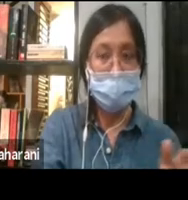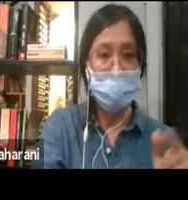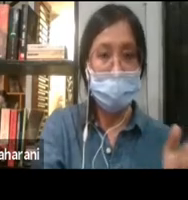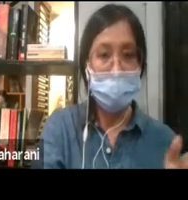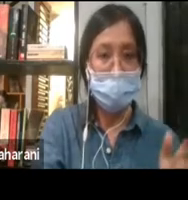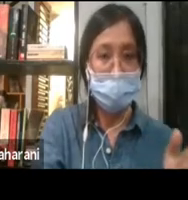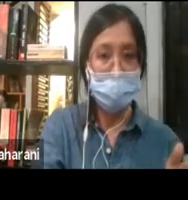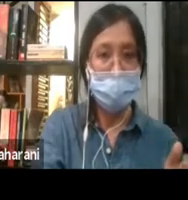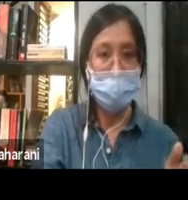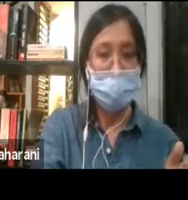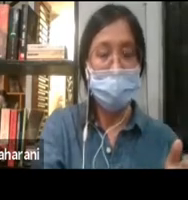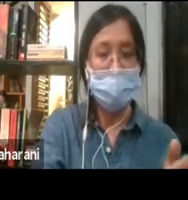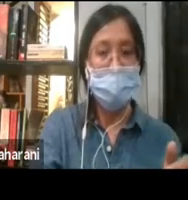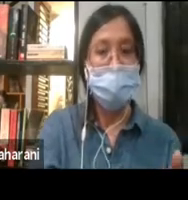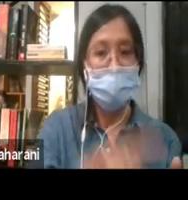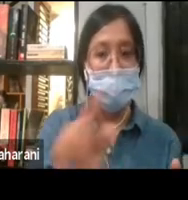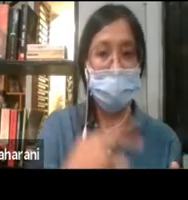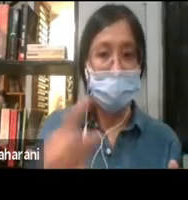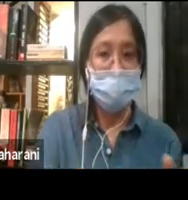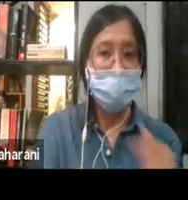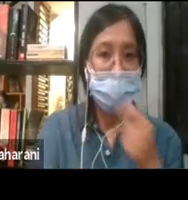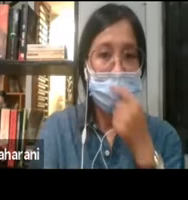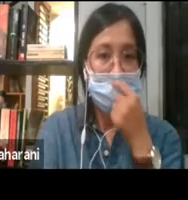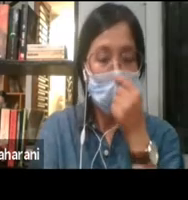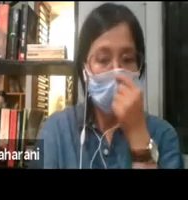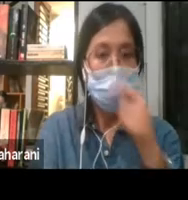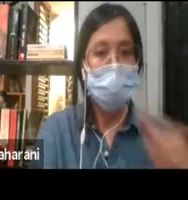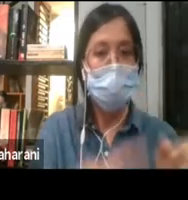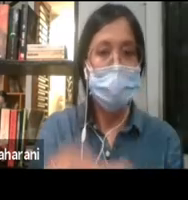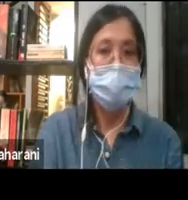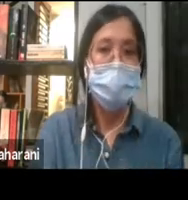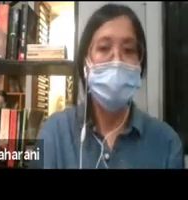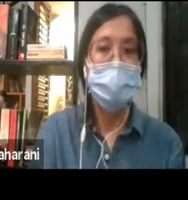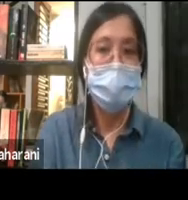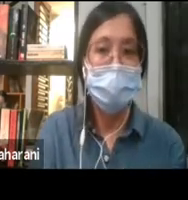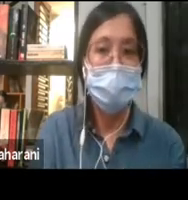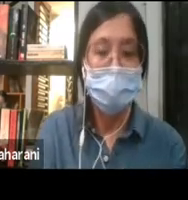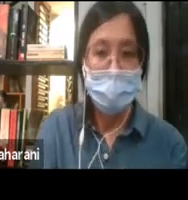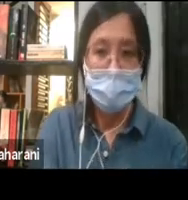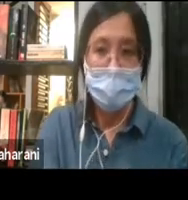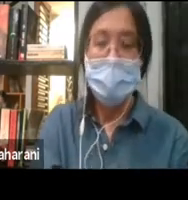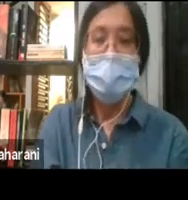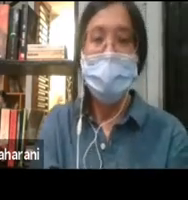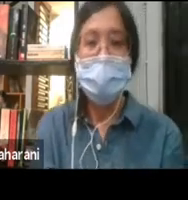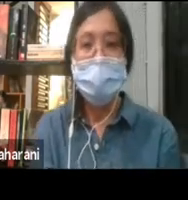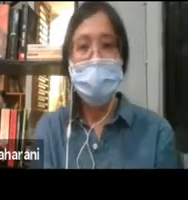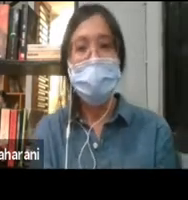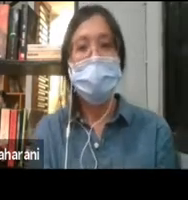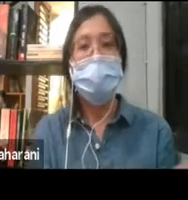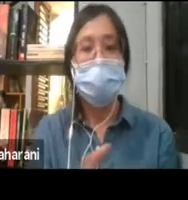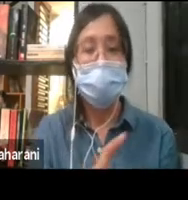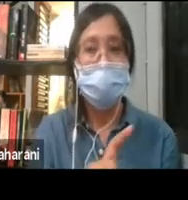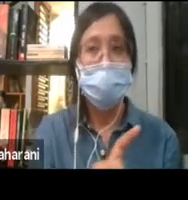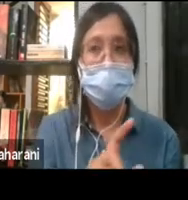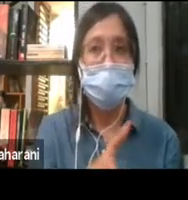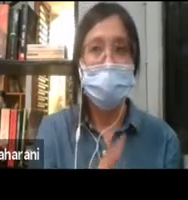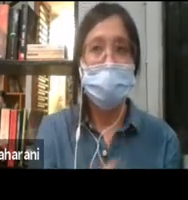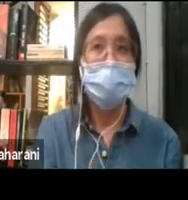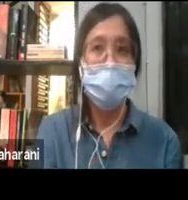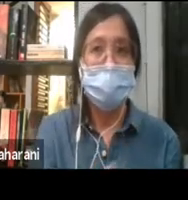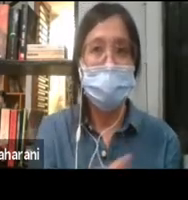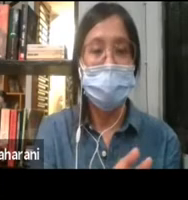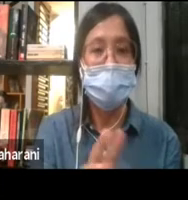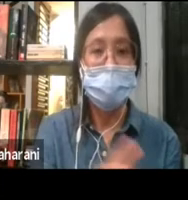menjawab pertanyaan angle itu ya, dimulai dengan pertanyaan, merumuskan pertanyaan dahulu. Nah, kemudian kita